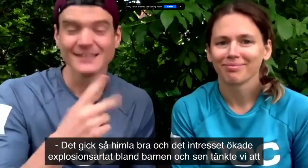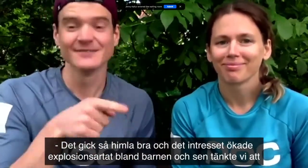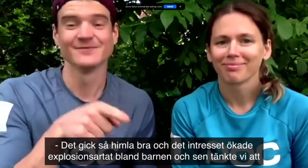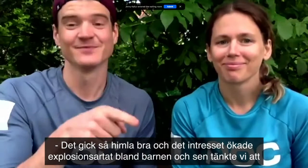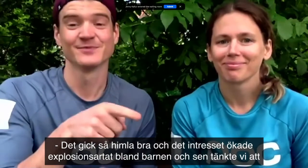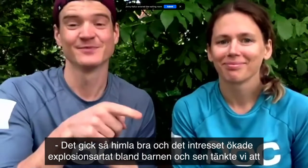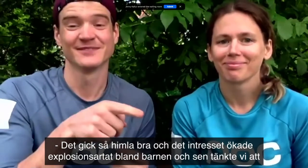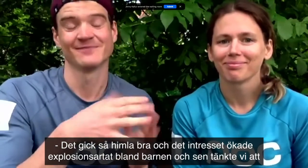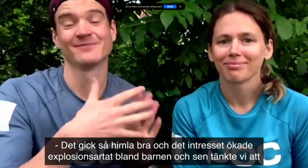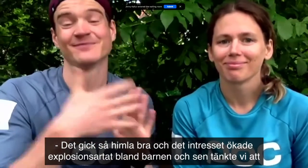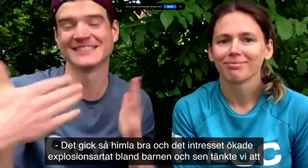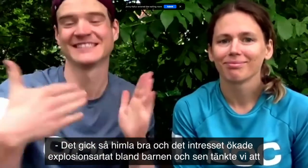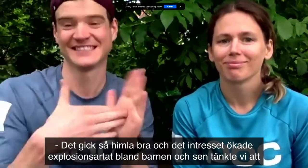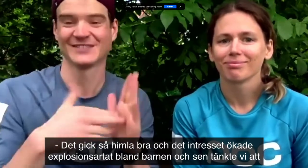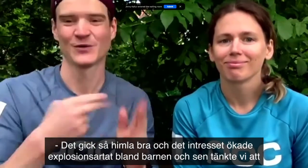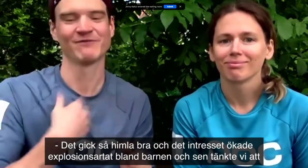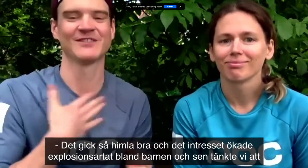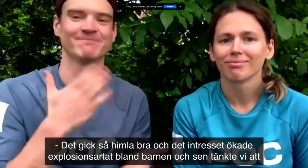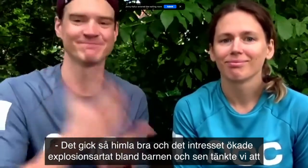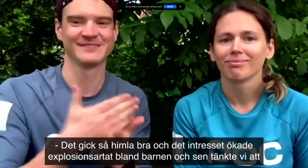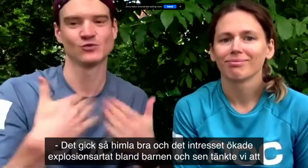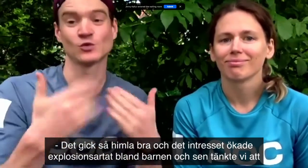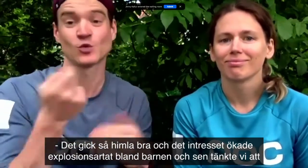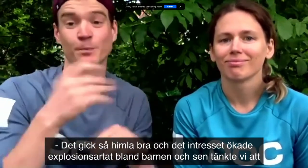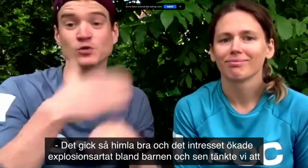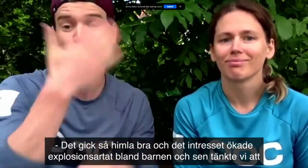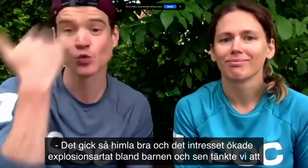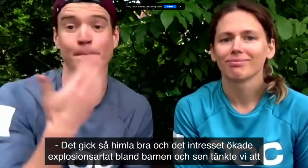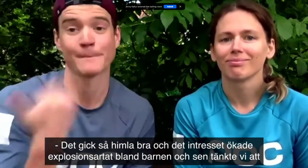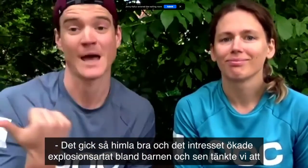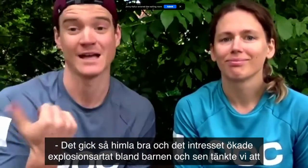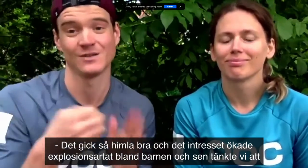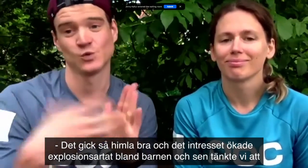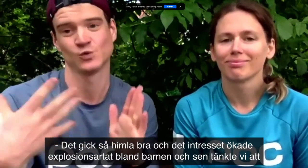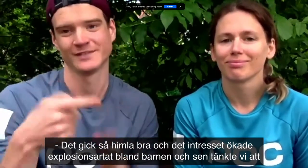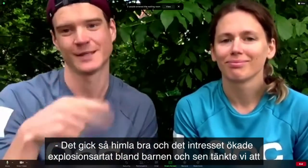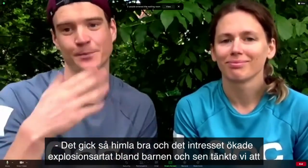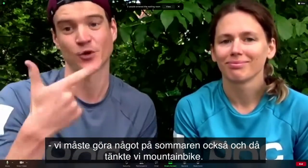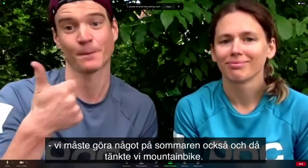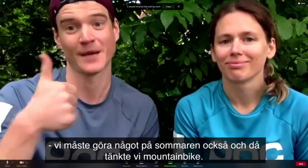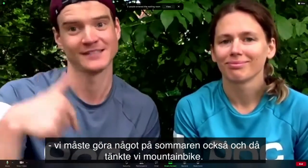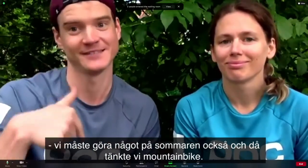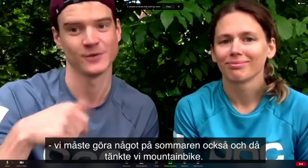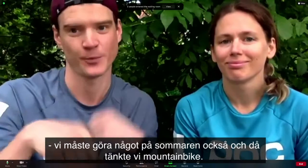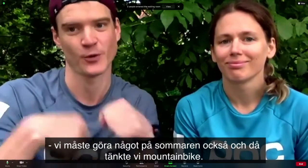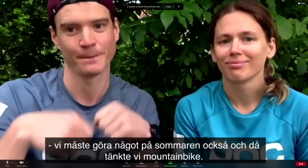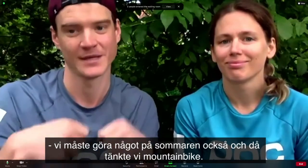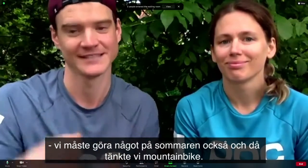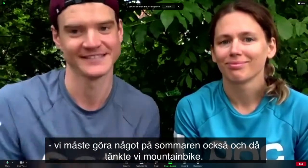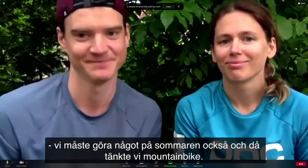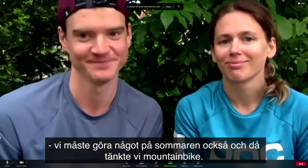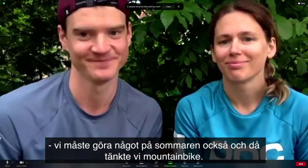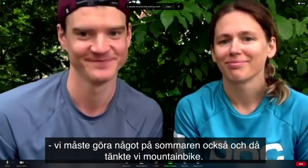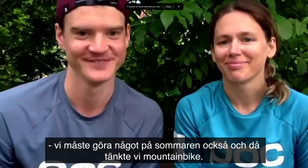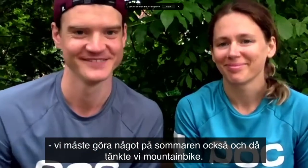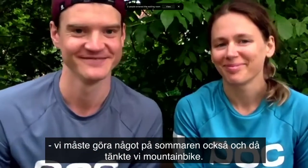ökade explosionsartat intresset bland barnen. Och sen nu så tänkte vi att vi måste göra någonting på sommaren också. Och då tänkte vi